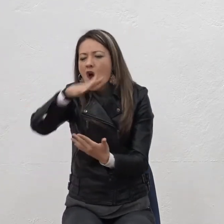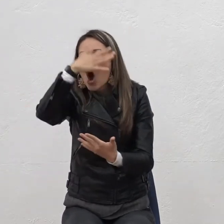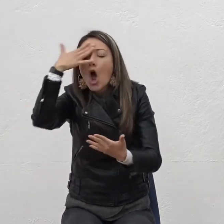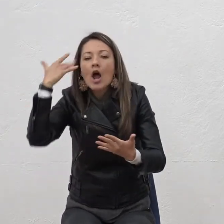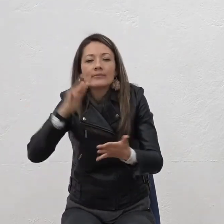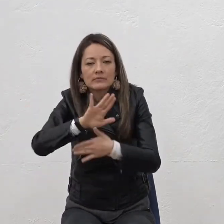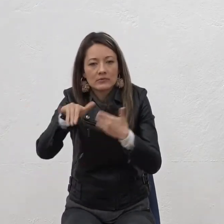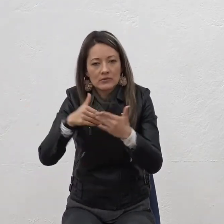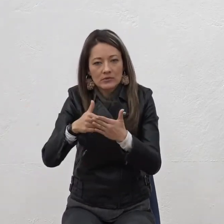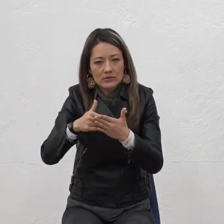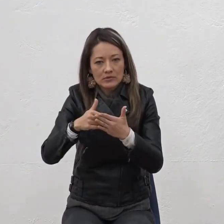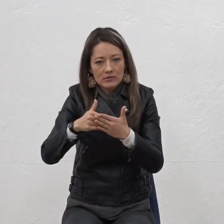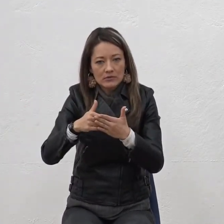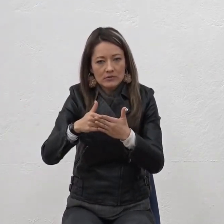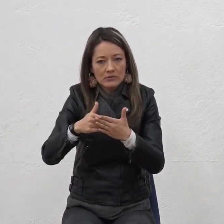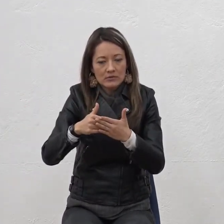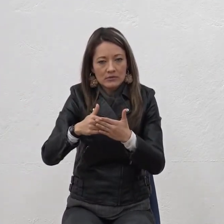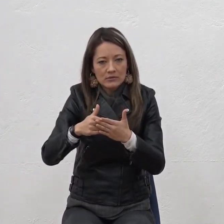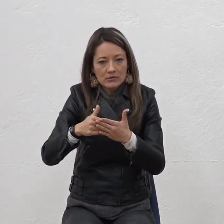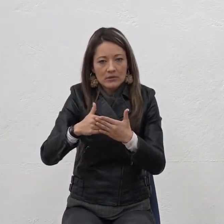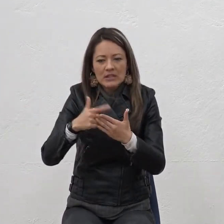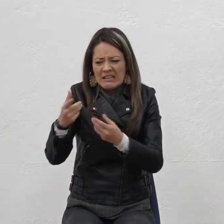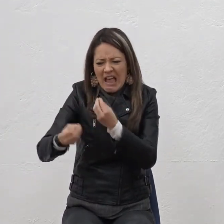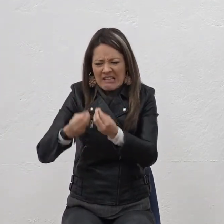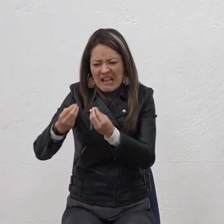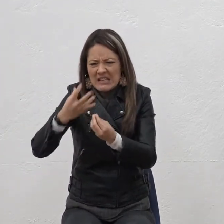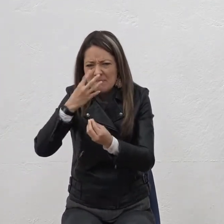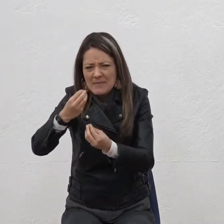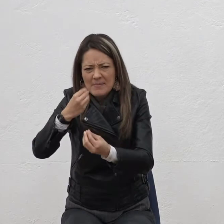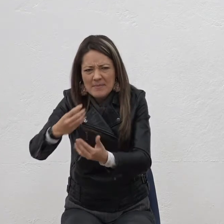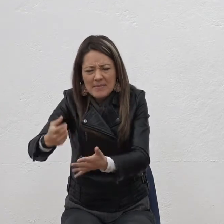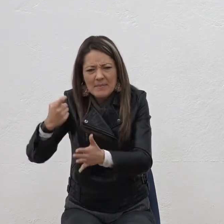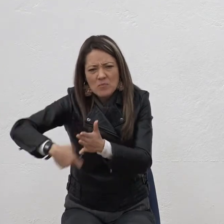Fue contratado y mira todo lo que hacía cobrando